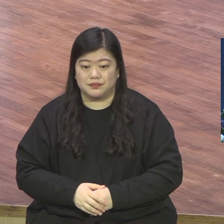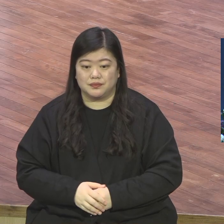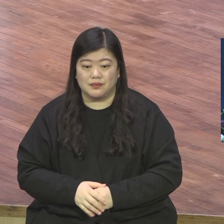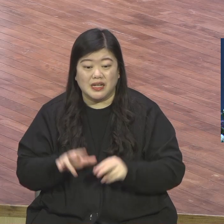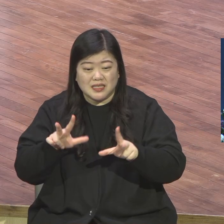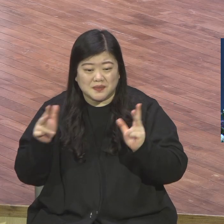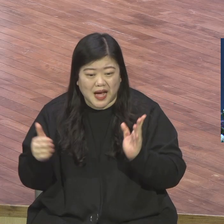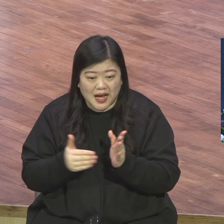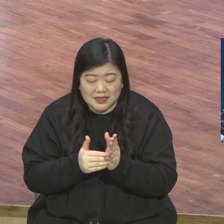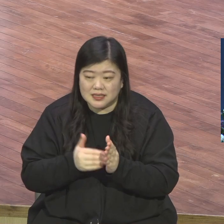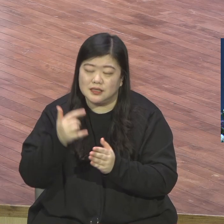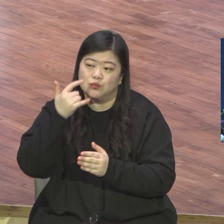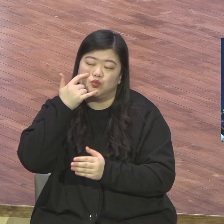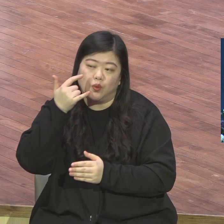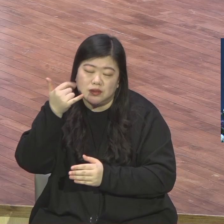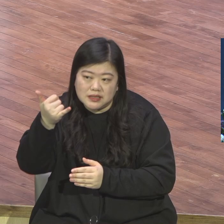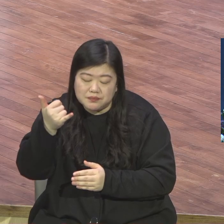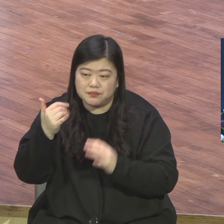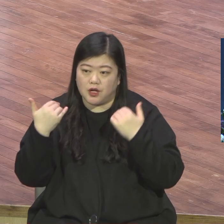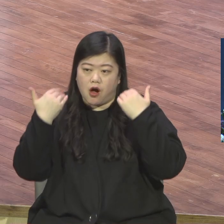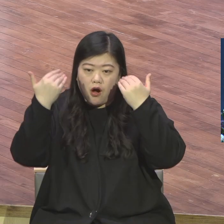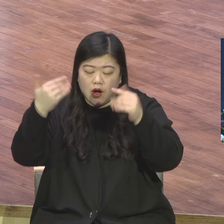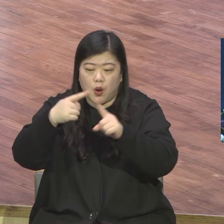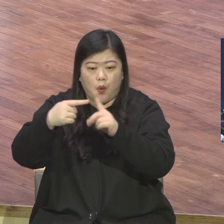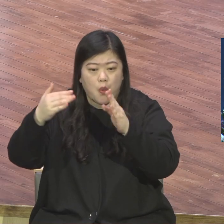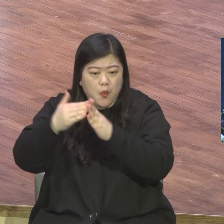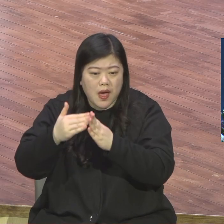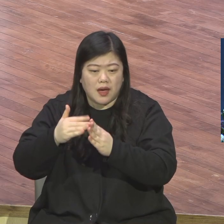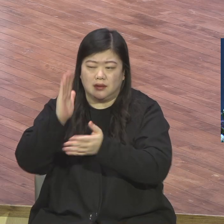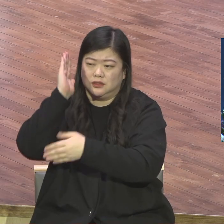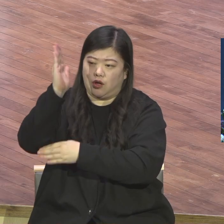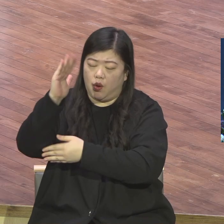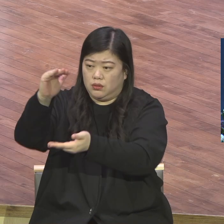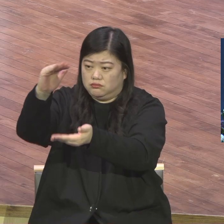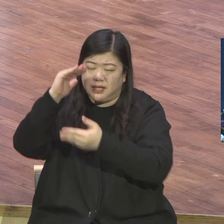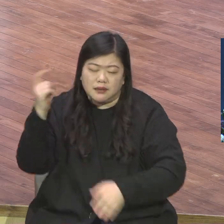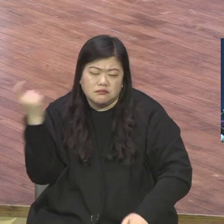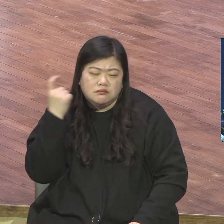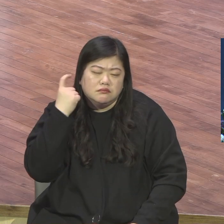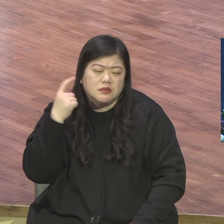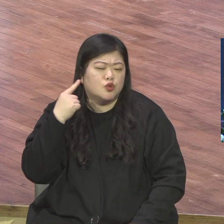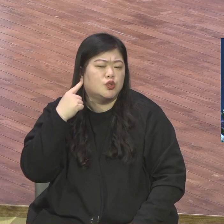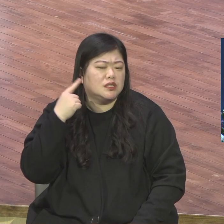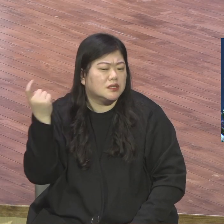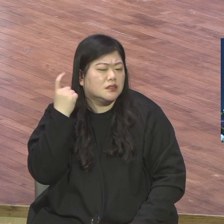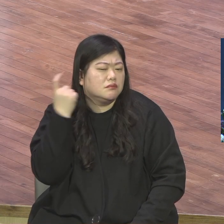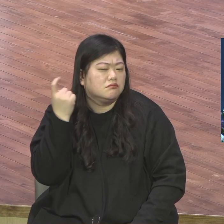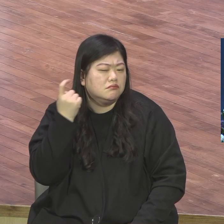귀로만 듣던 그 하나님을 눈으로 보는 체험을 한 거 연단 과정 속에서.